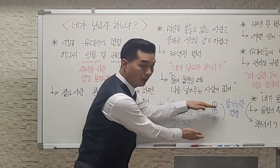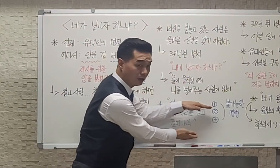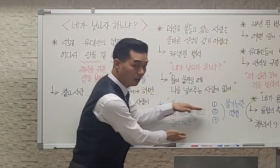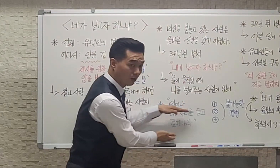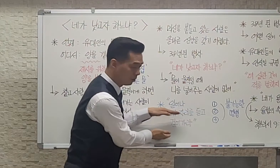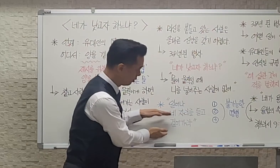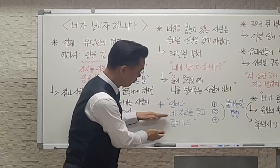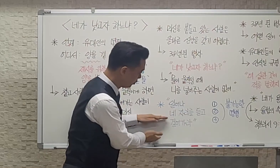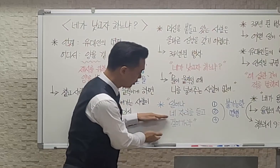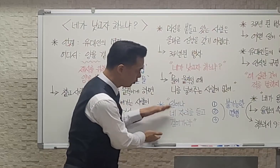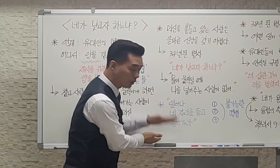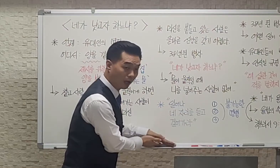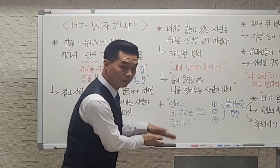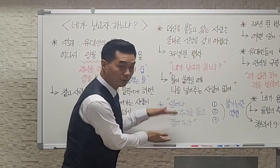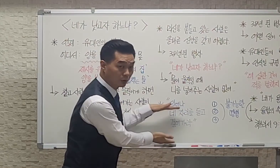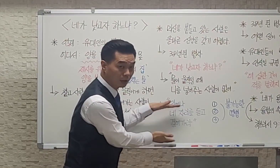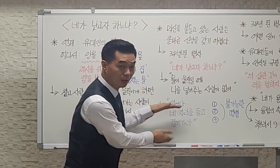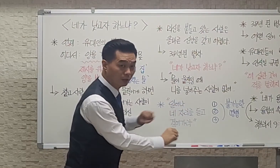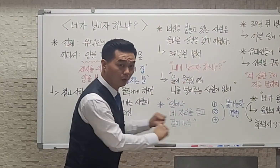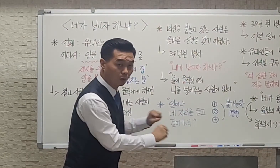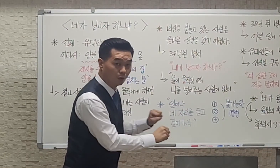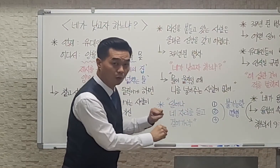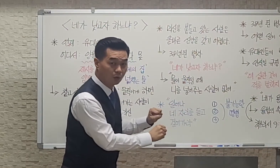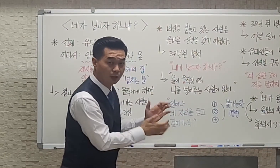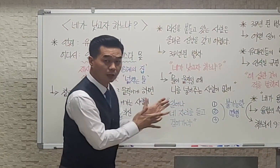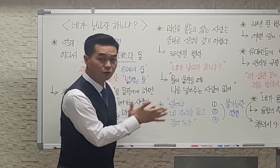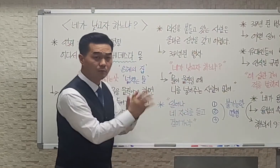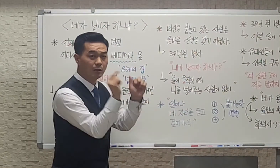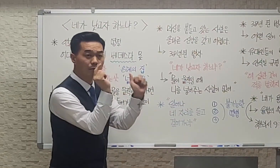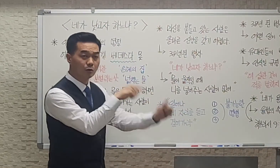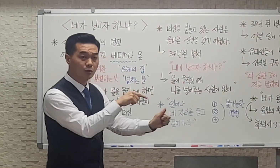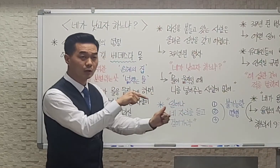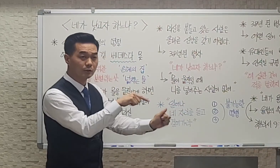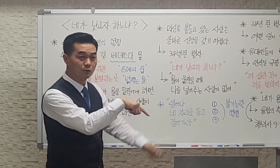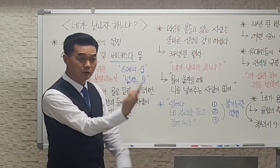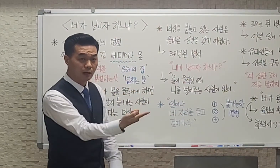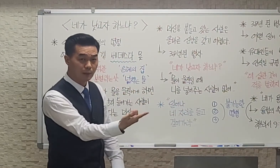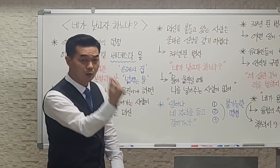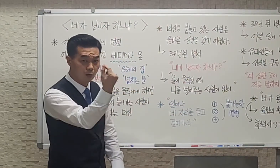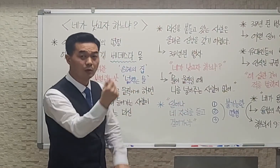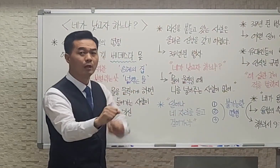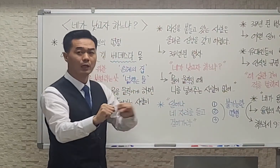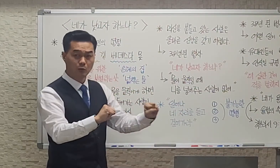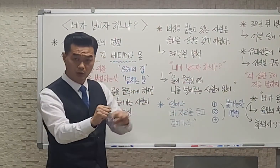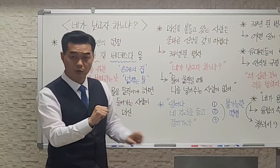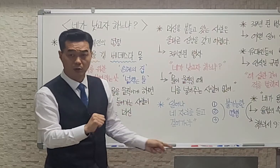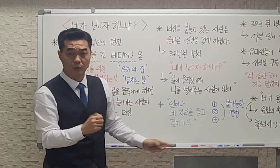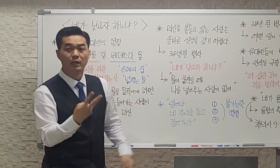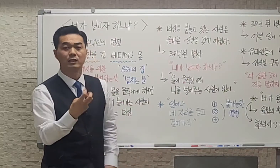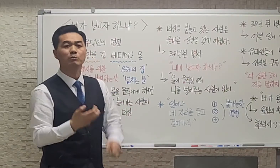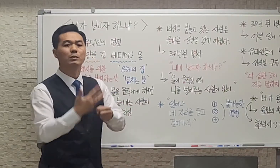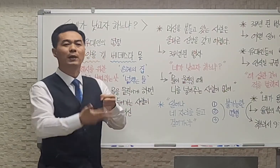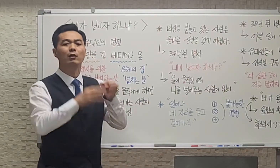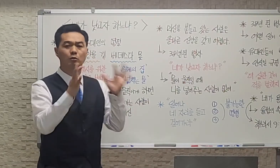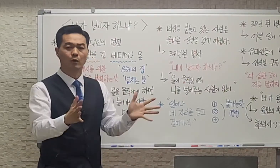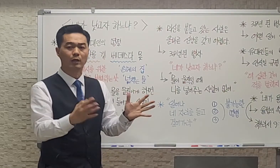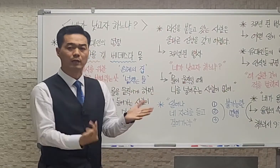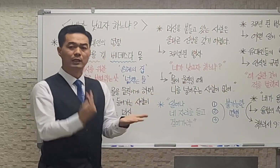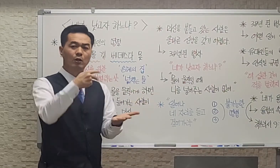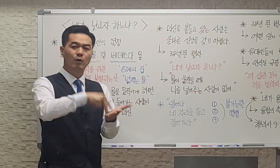행간이에요. 여기서 요 다음, 요 사이의 행동. 예수님이 명령하시고 그 다음 바로 행동하는 거예요. 38년 동안 일어나서